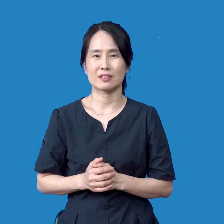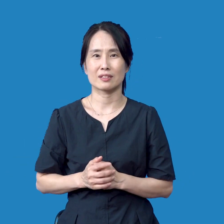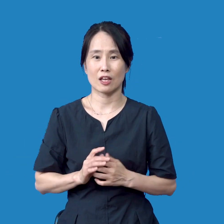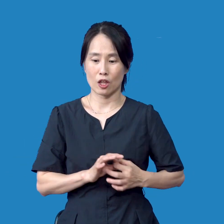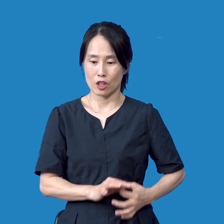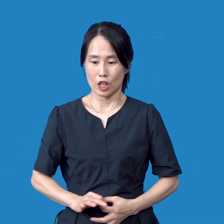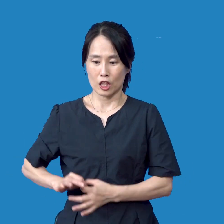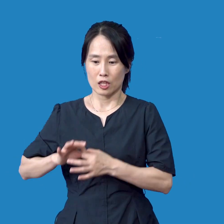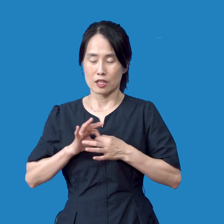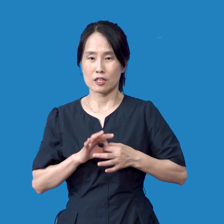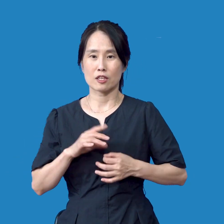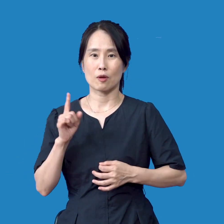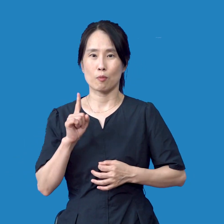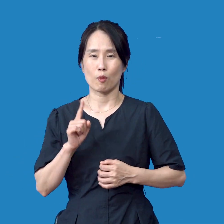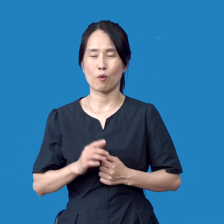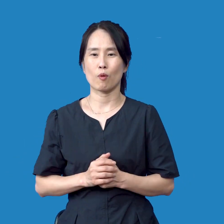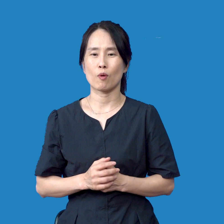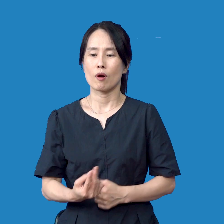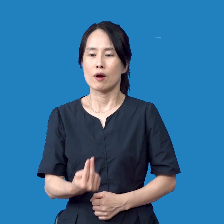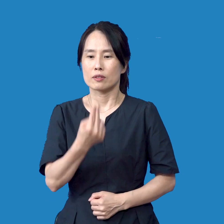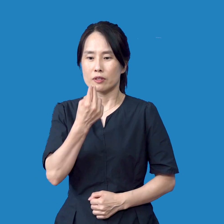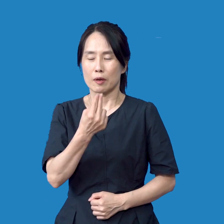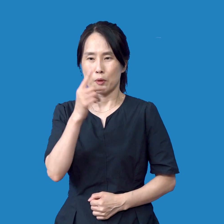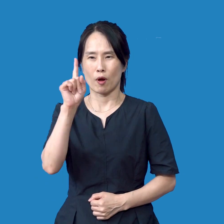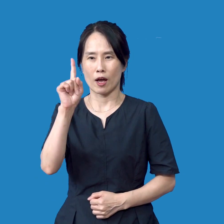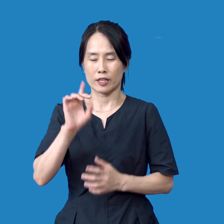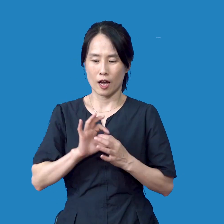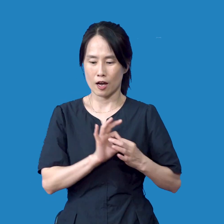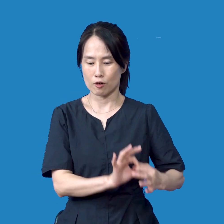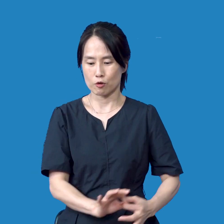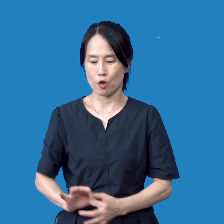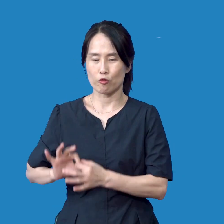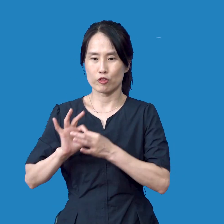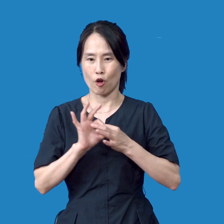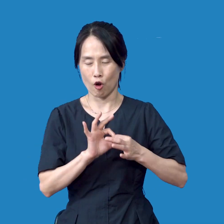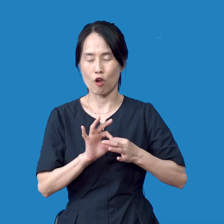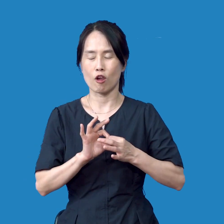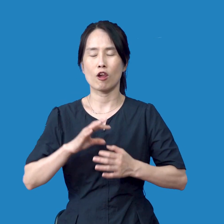지체는 몸의 하나의 생명으로 연결되어 있습니다.